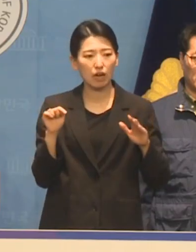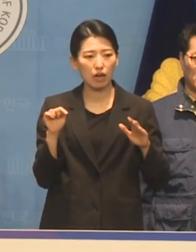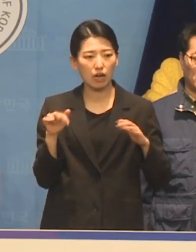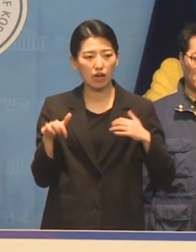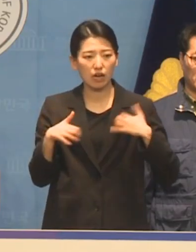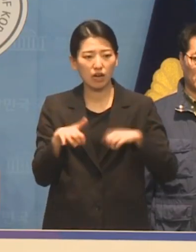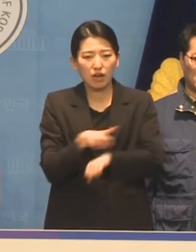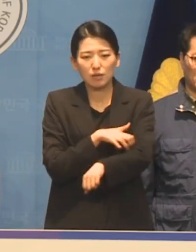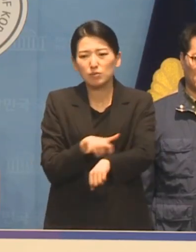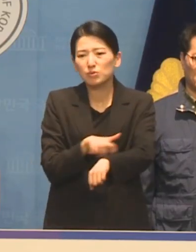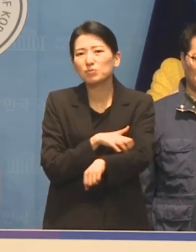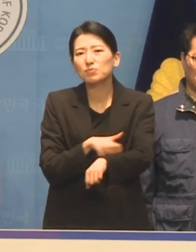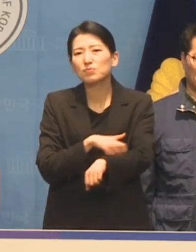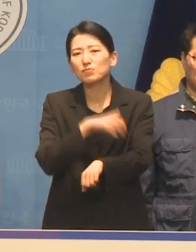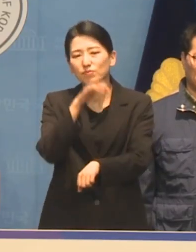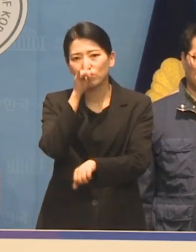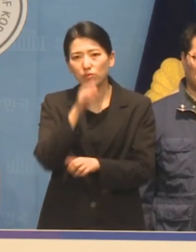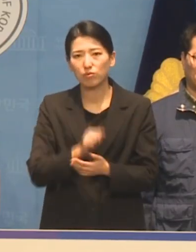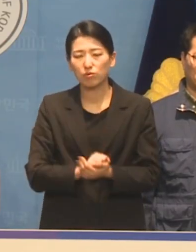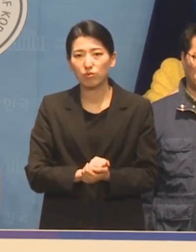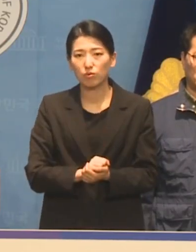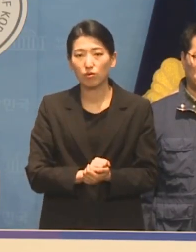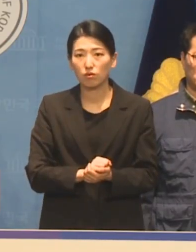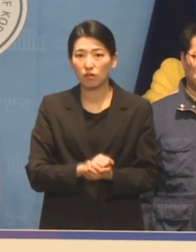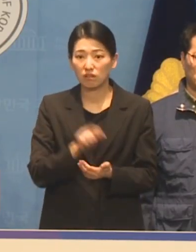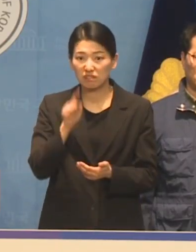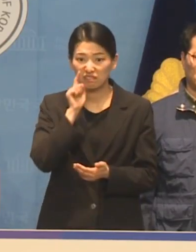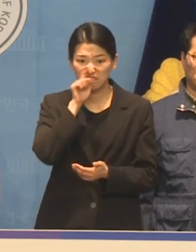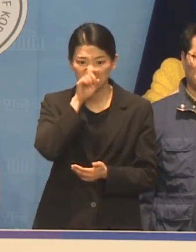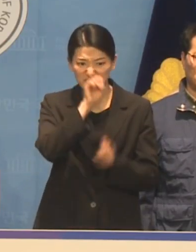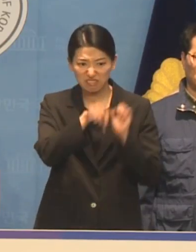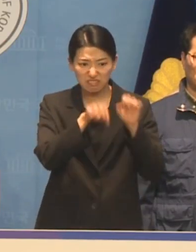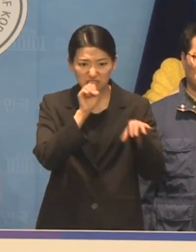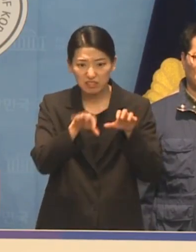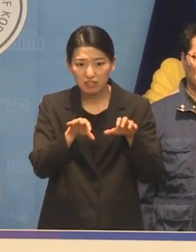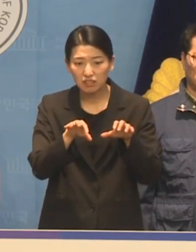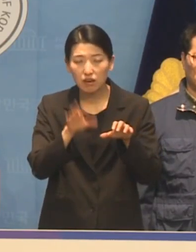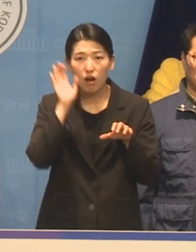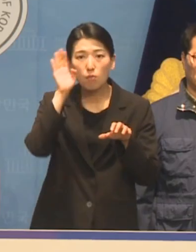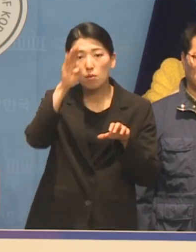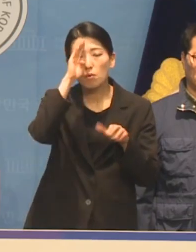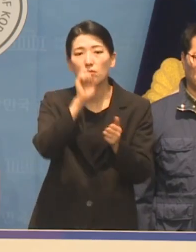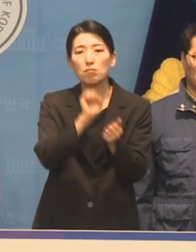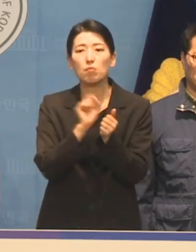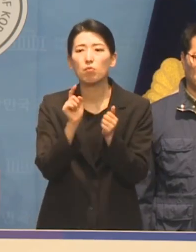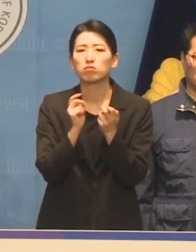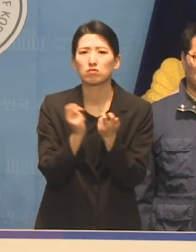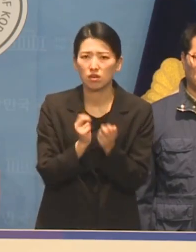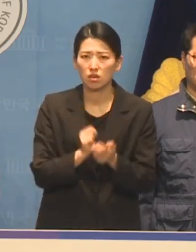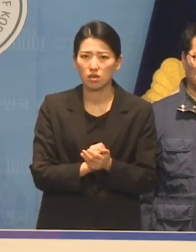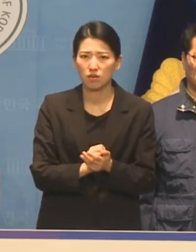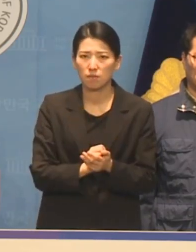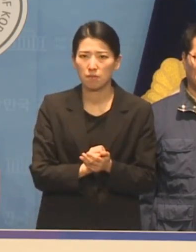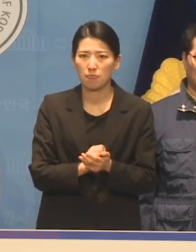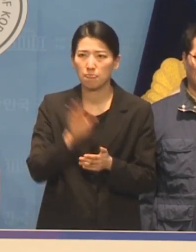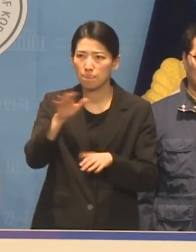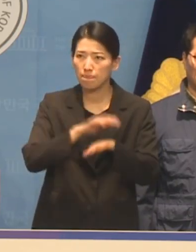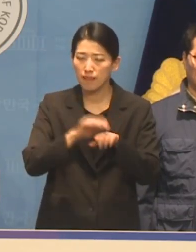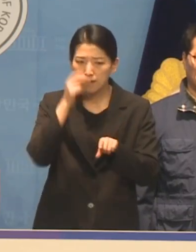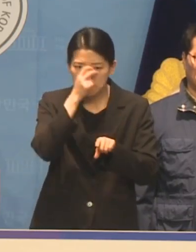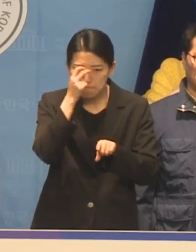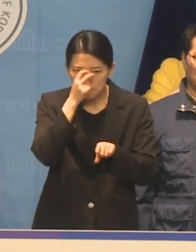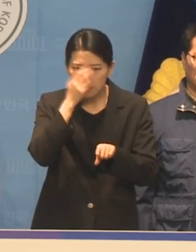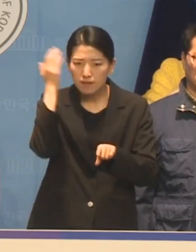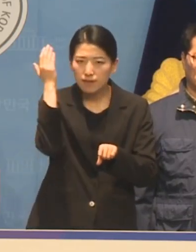있습니다. 장차 어떠한 질병이 다시 발생할지 모릅니다. 상황을 점검해서 신속하게 철거해 주시기